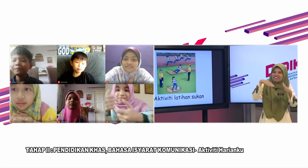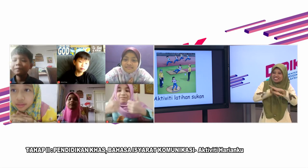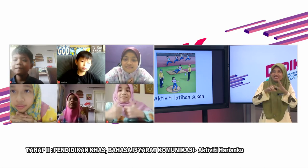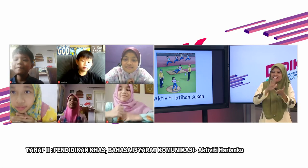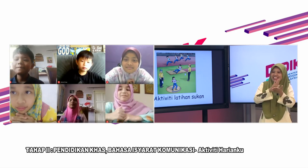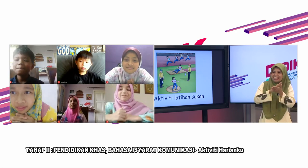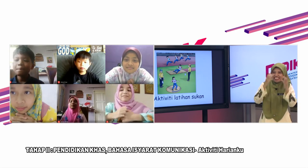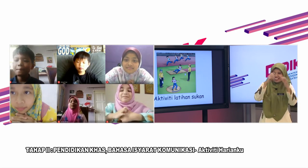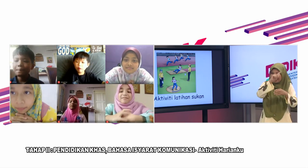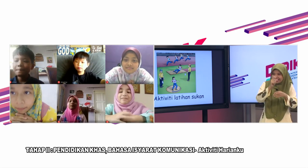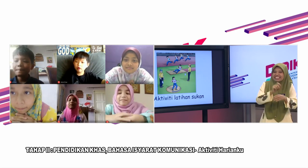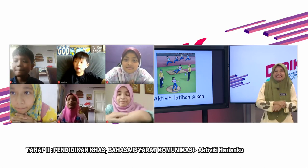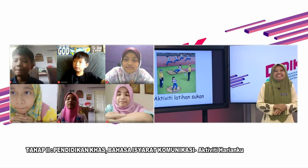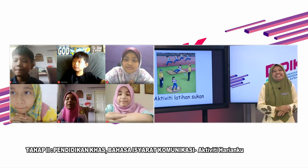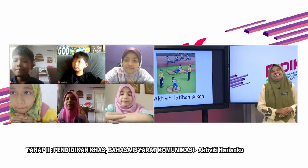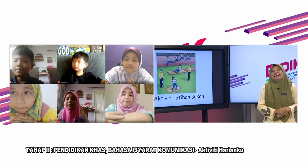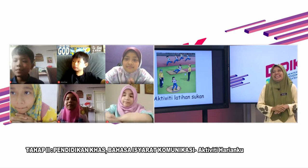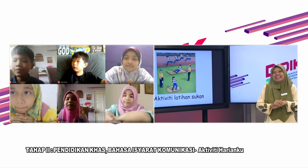Nanti masuk sekolah cikgu tanya